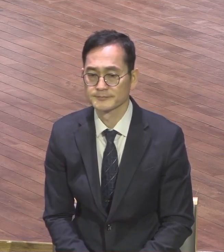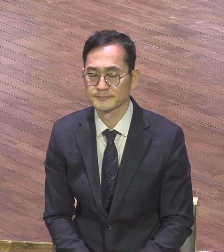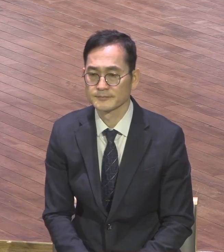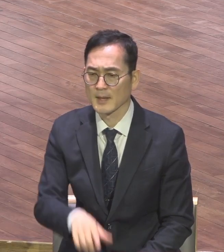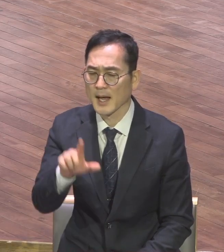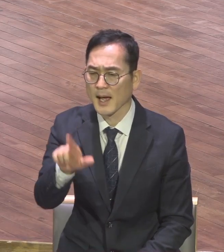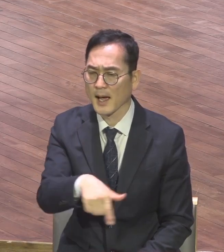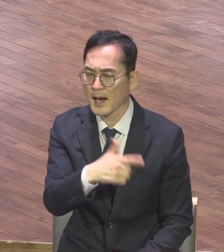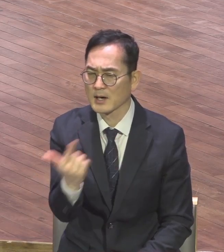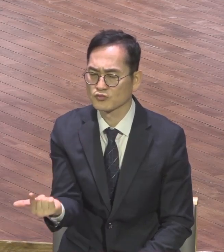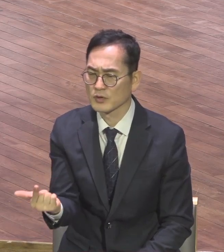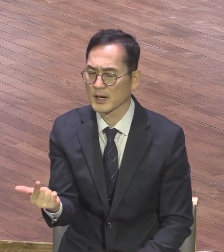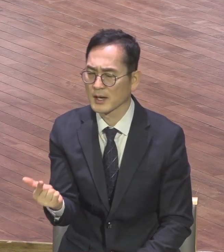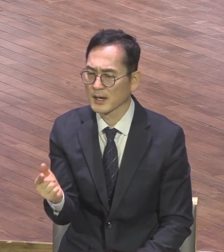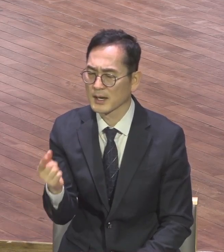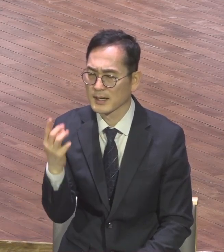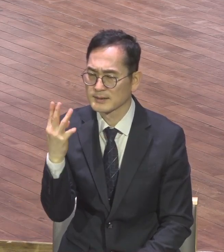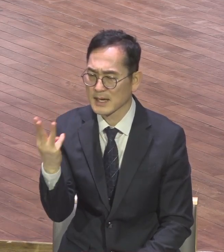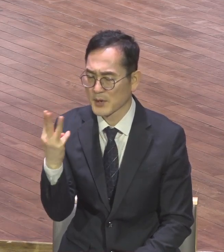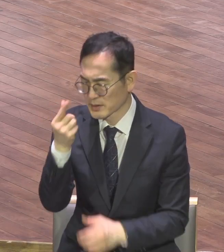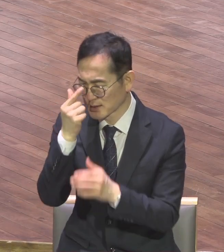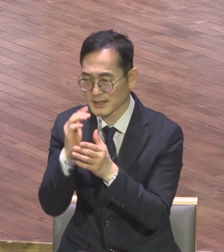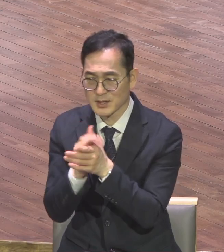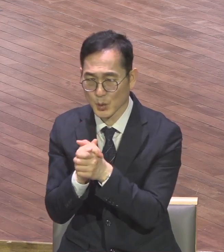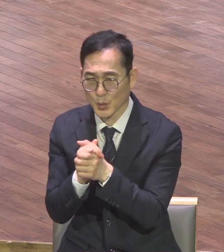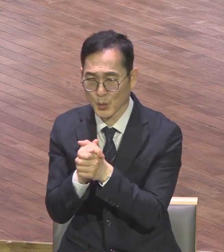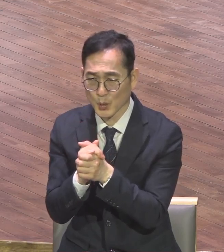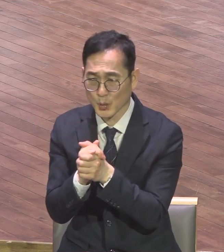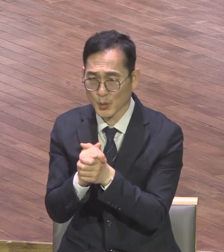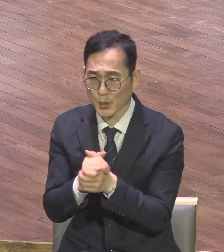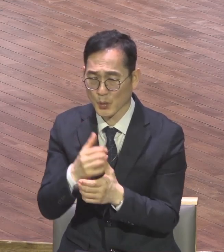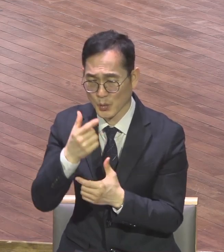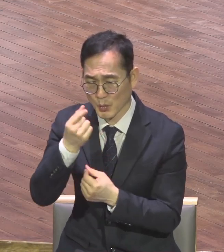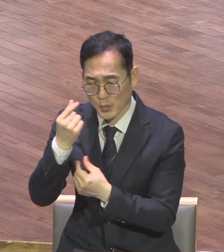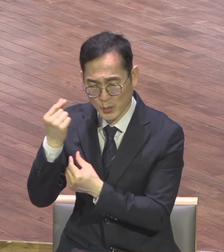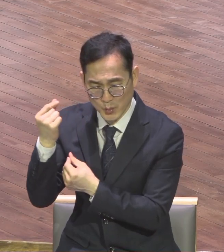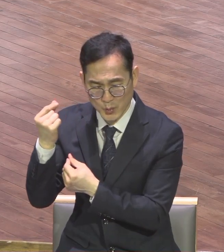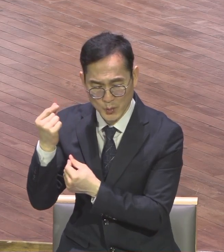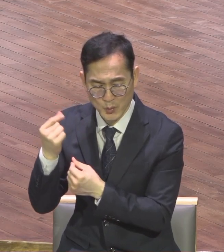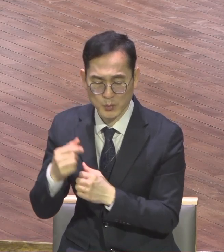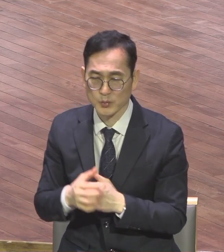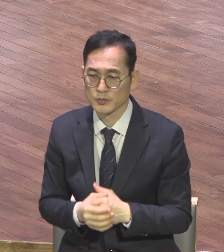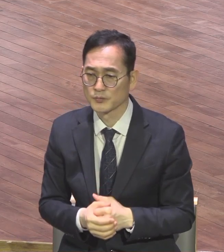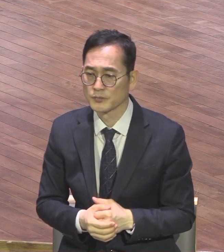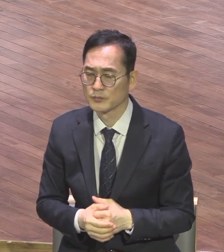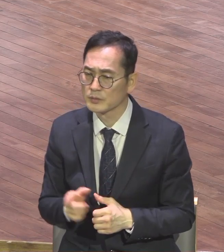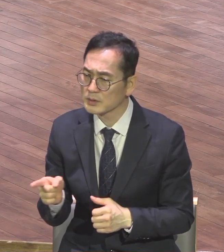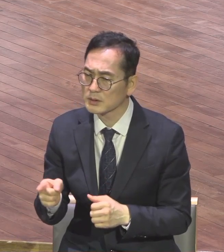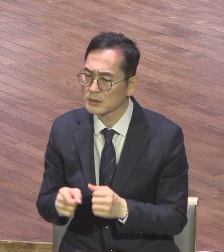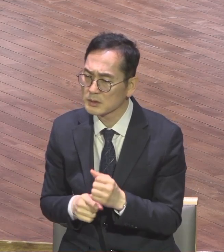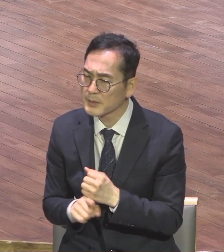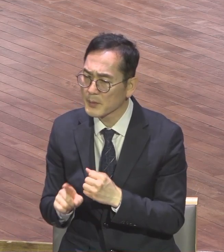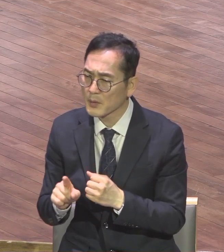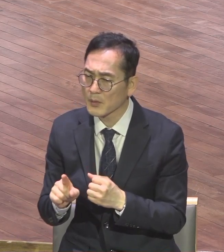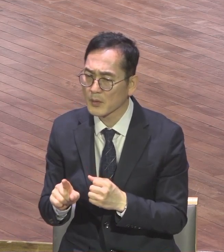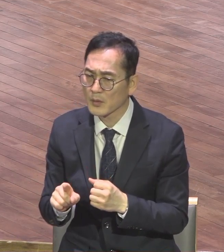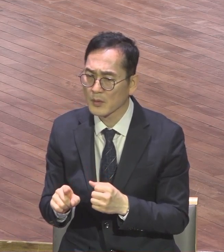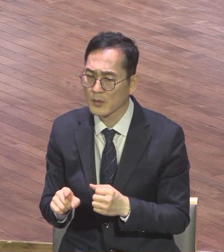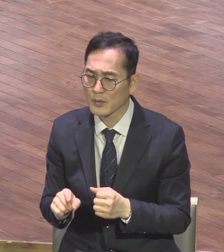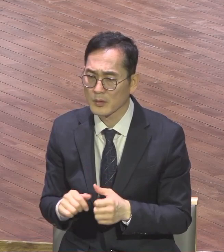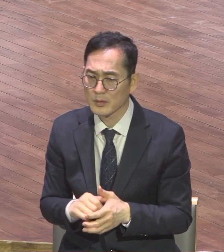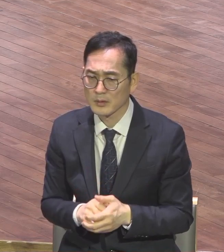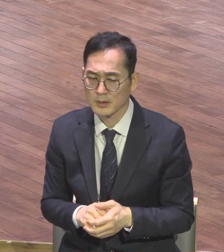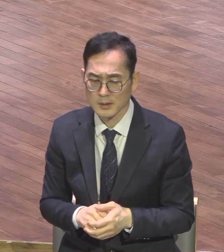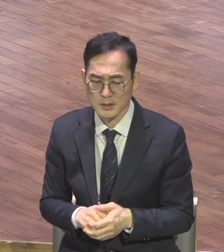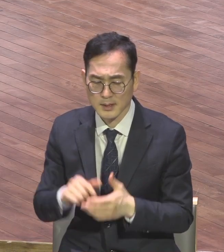하루에 세 번 시간을 정해놓고 기도한다. 하루에 세 번 기도한다. 이건 하루 종일 생각해야